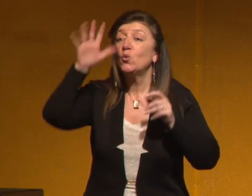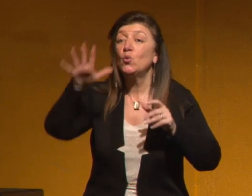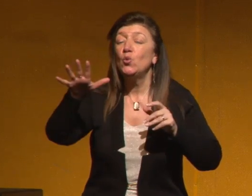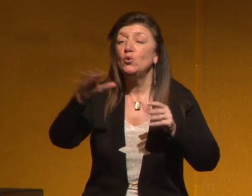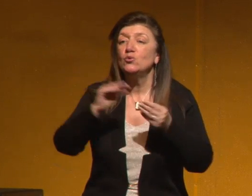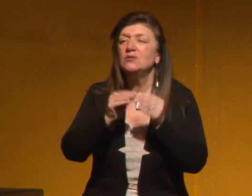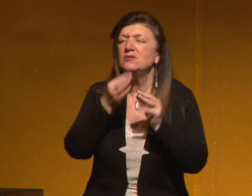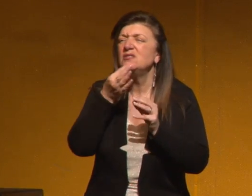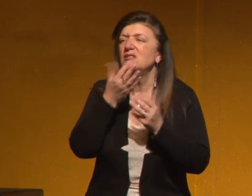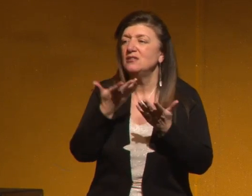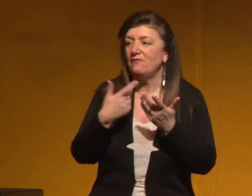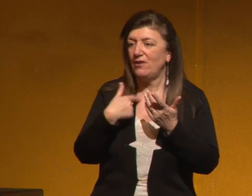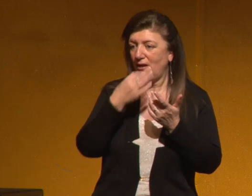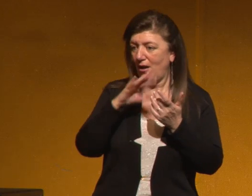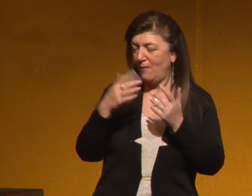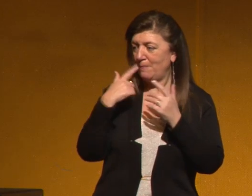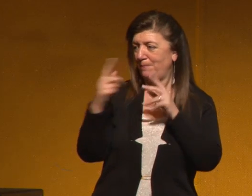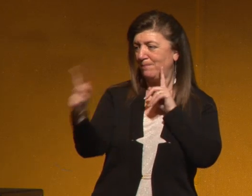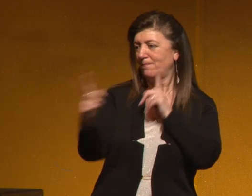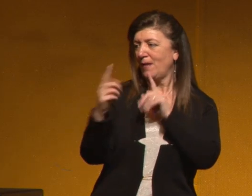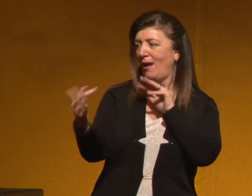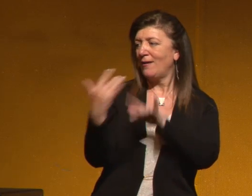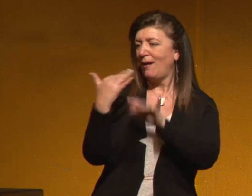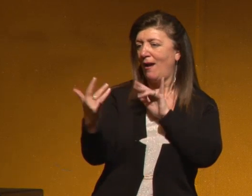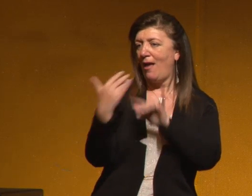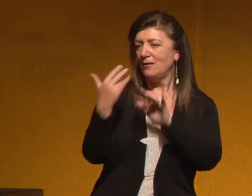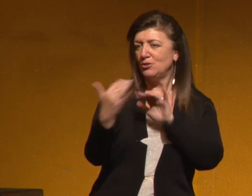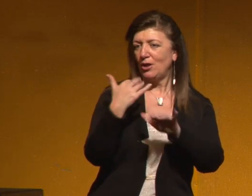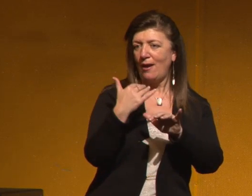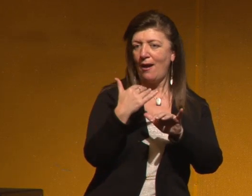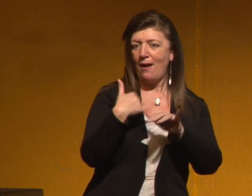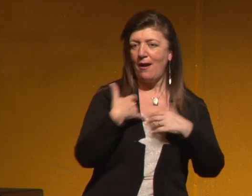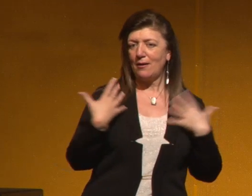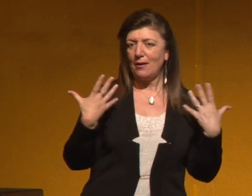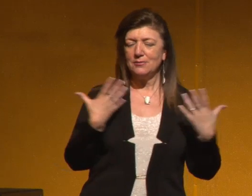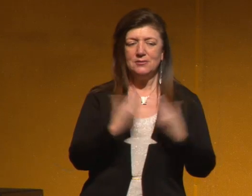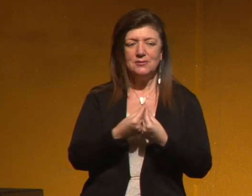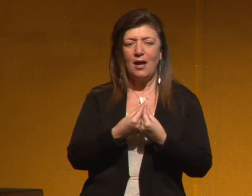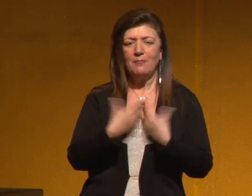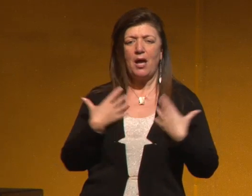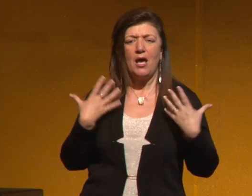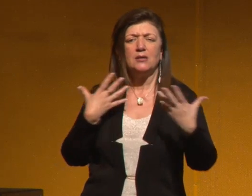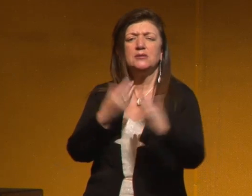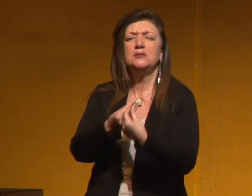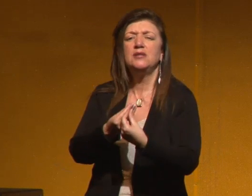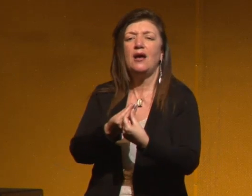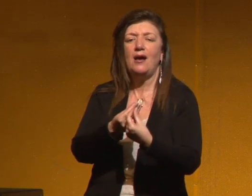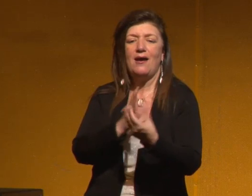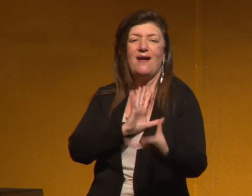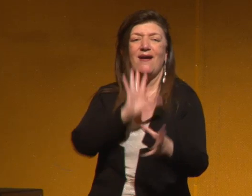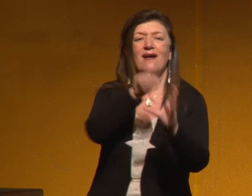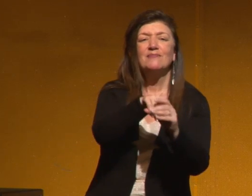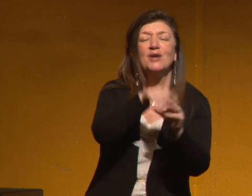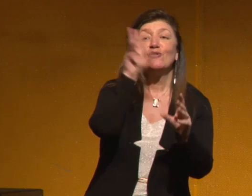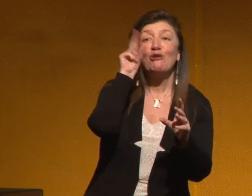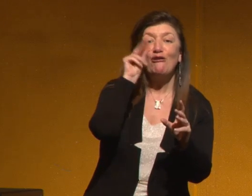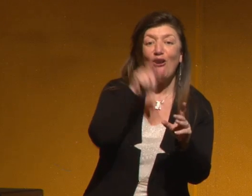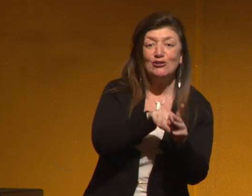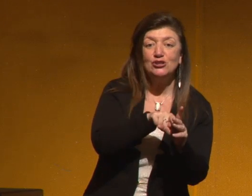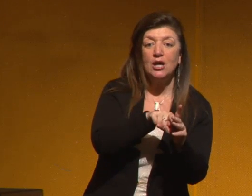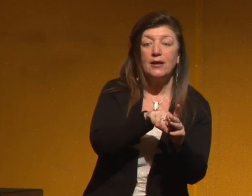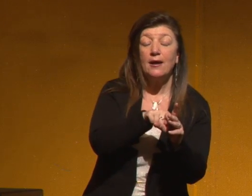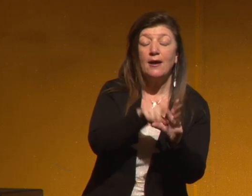relazionarsi mettersi insieme e mettere insieme anche conoscere conoscere più